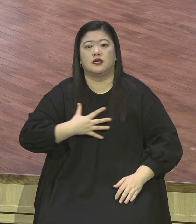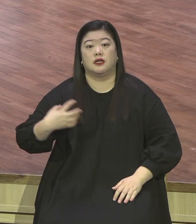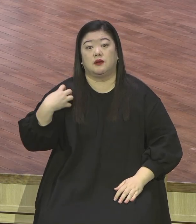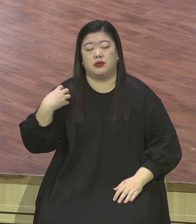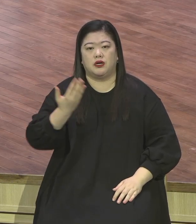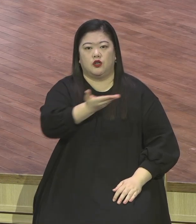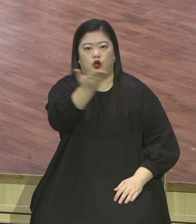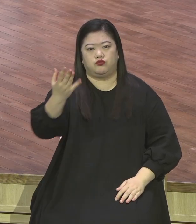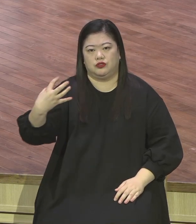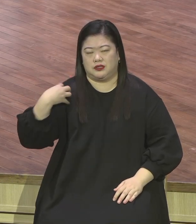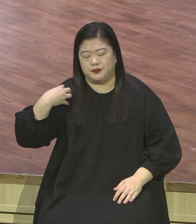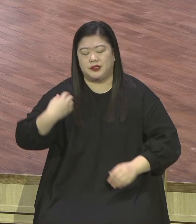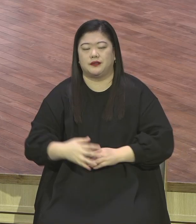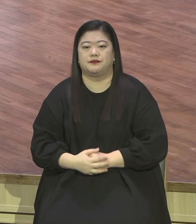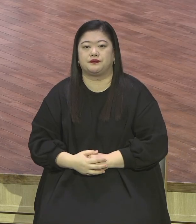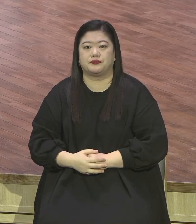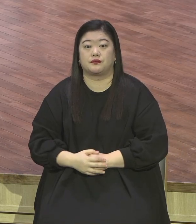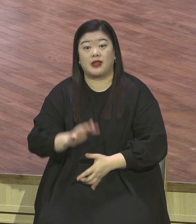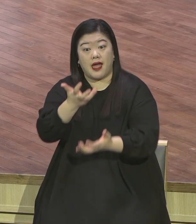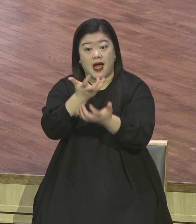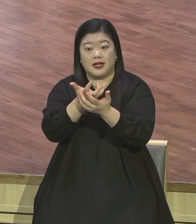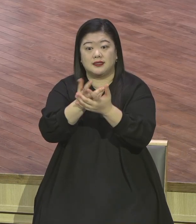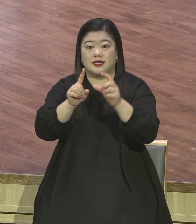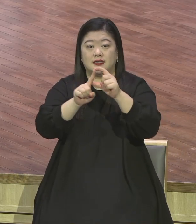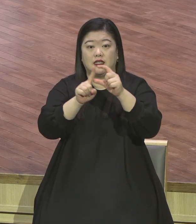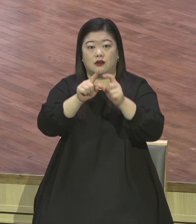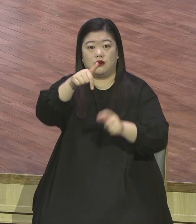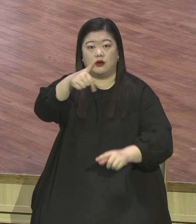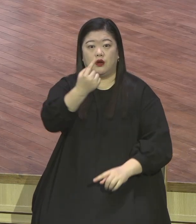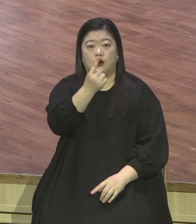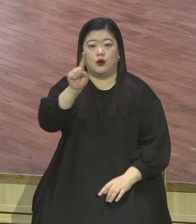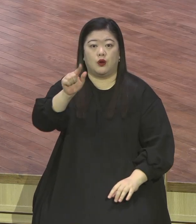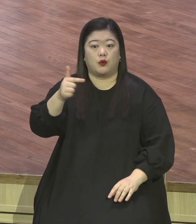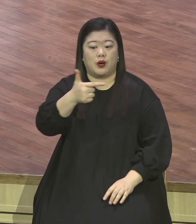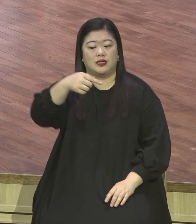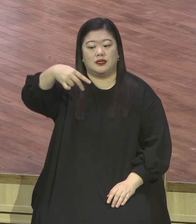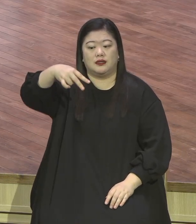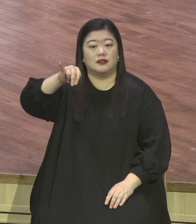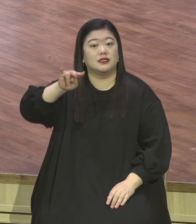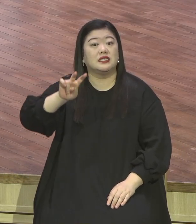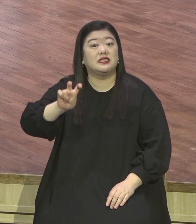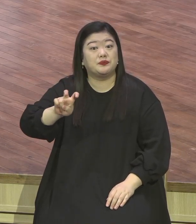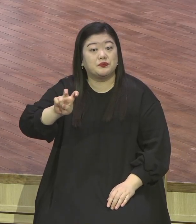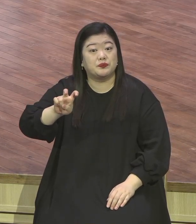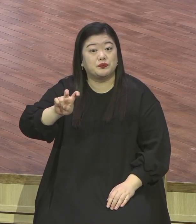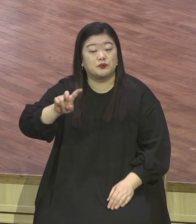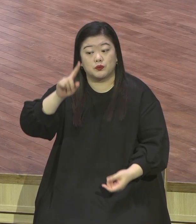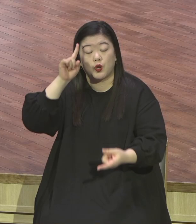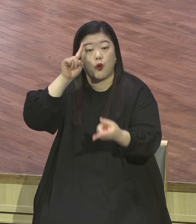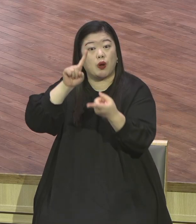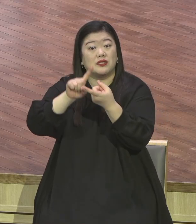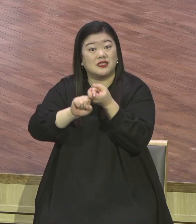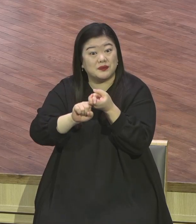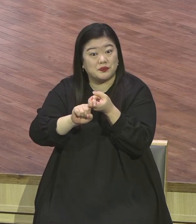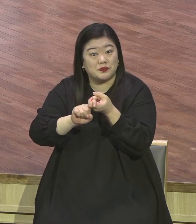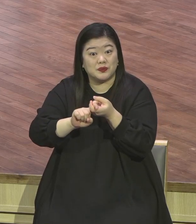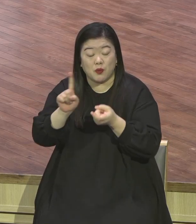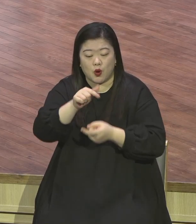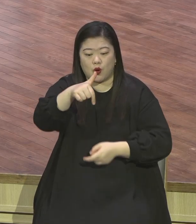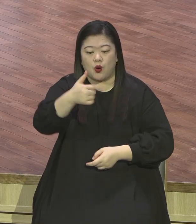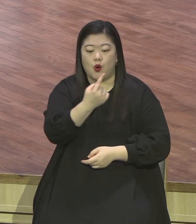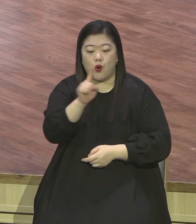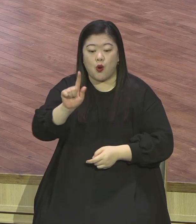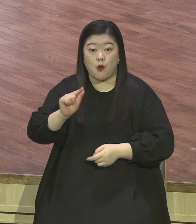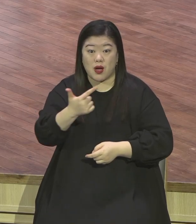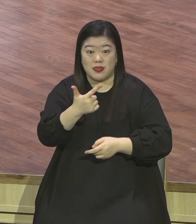한자말로 관심이란 말을 여러분들이 잘 아잖아요 관심 뭐요? 관계되어 있다는 의미죠